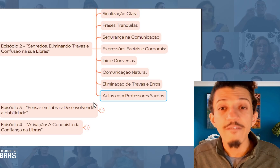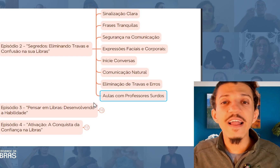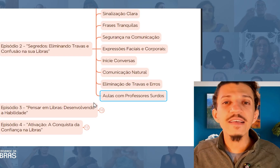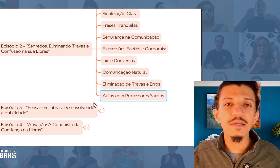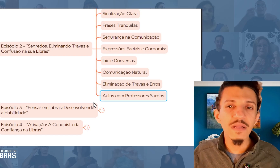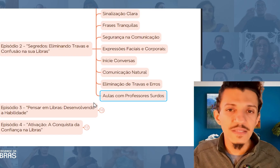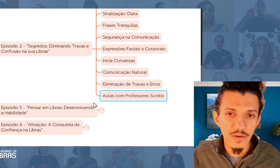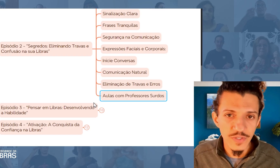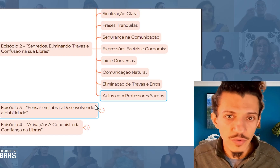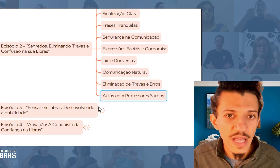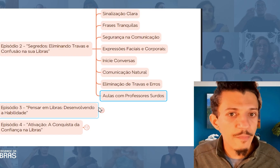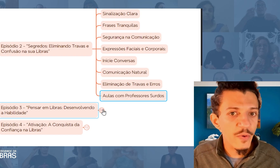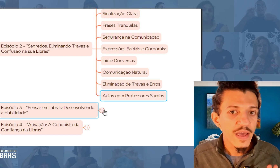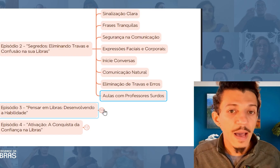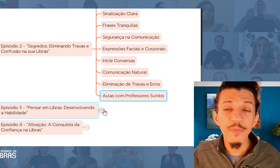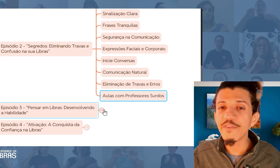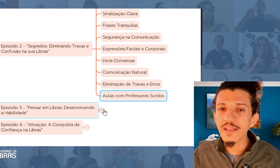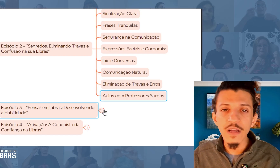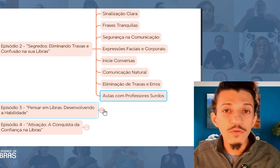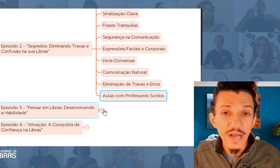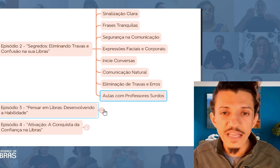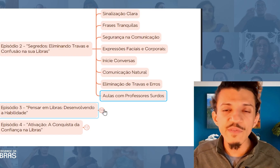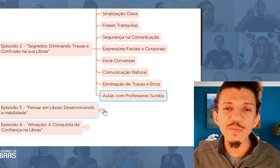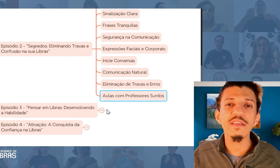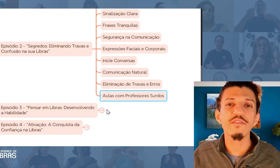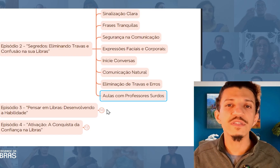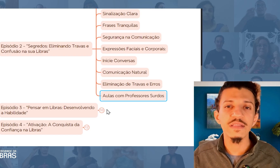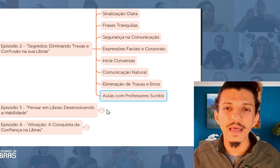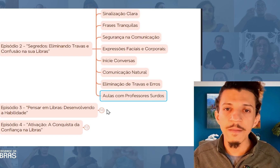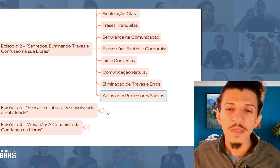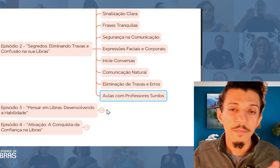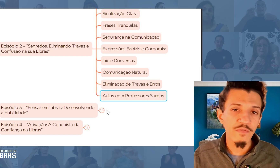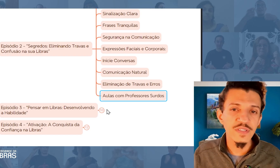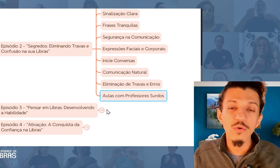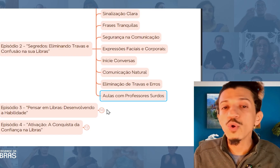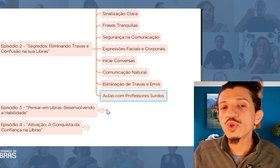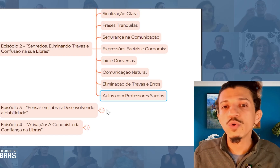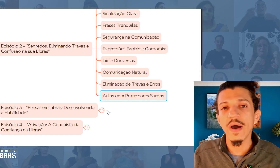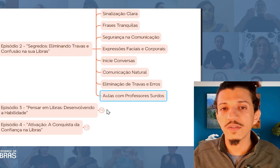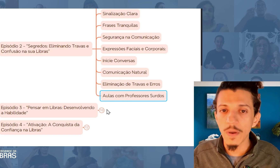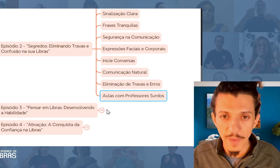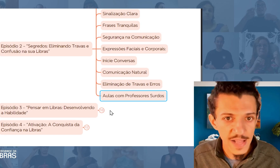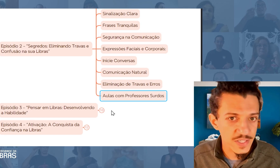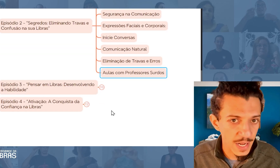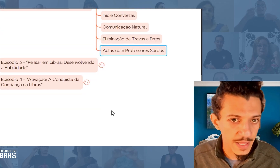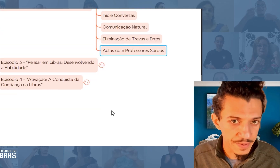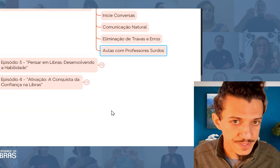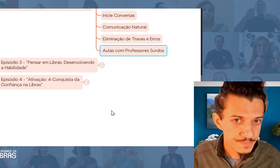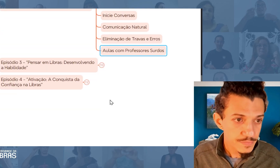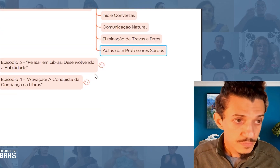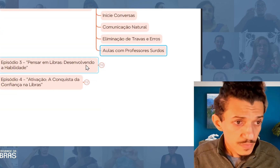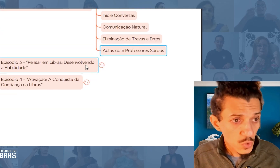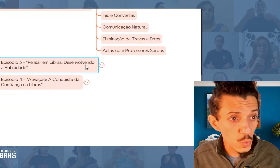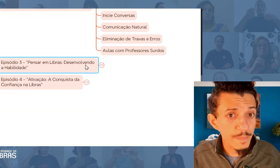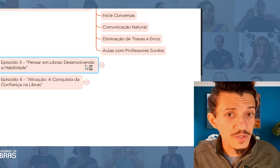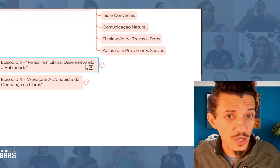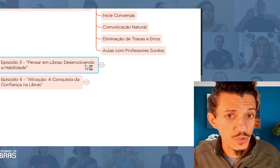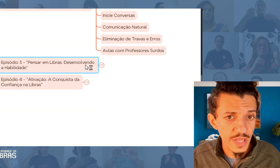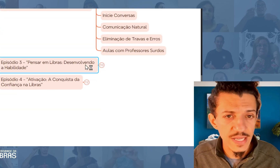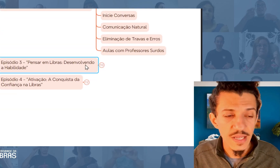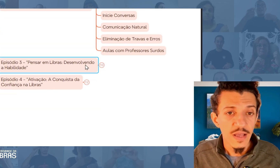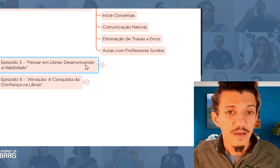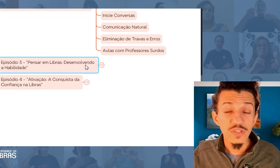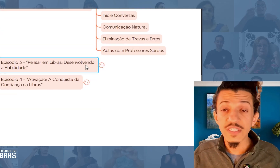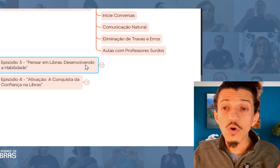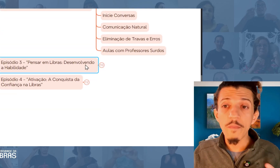você, flexibilizando o seu tempo e aproveitando cada momento que você tem para você continuar a sua prática na Libras. No episódio